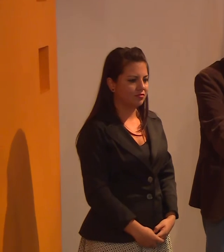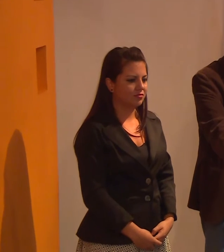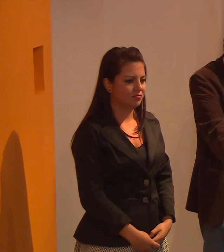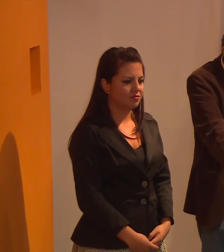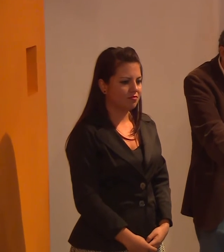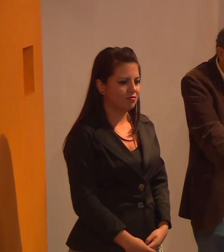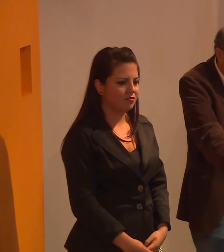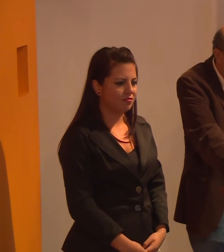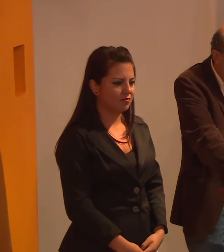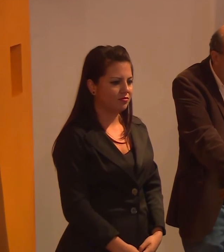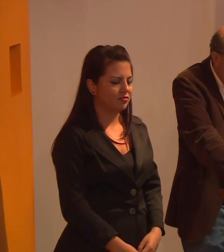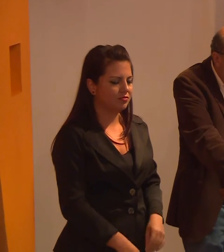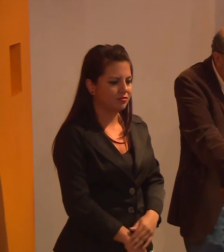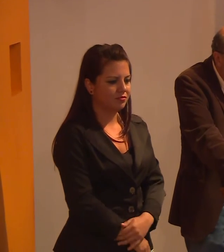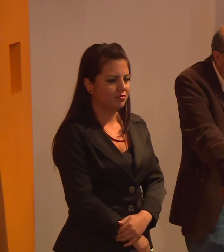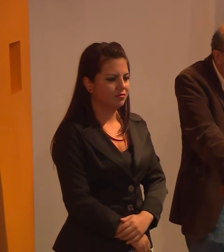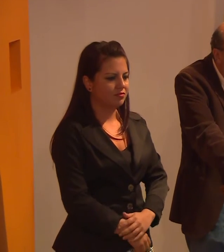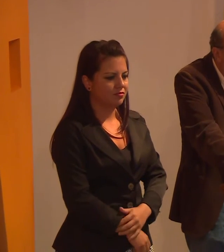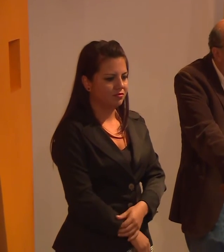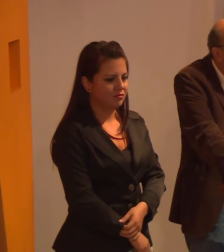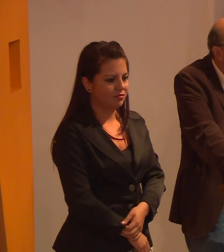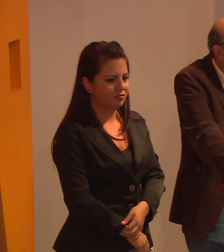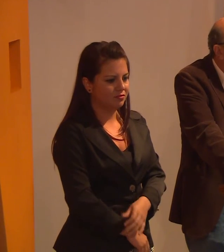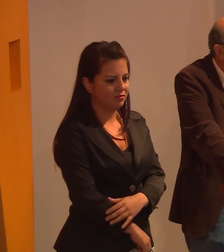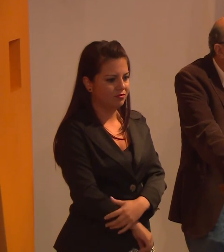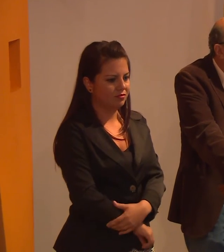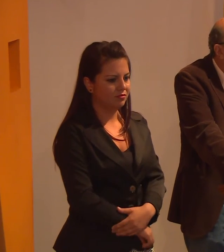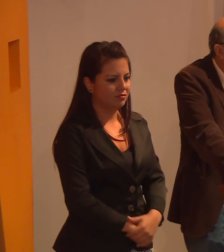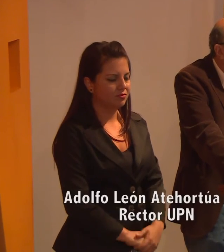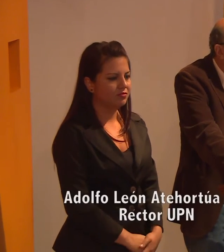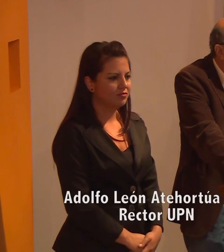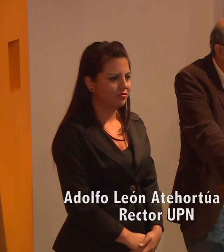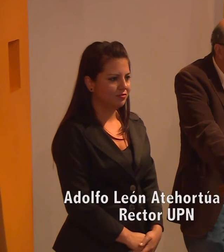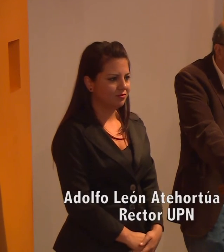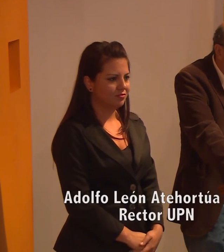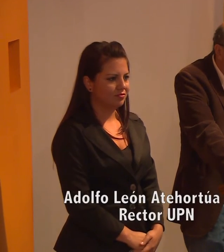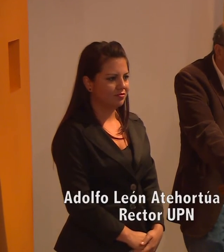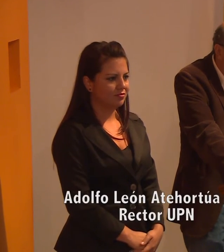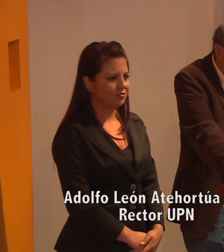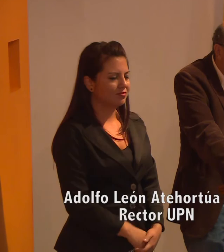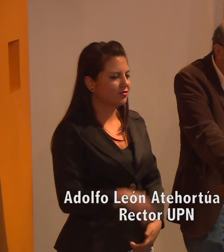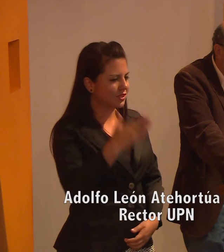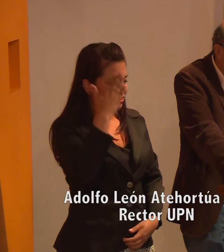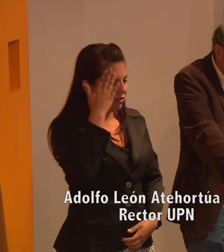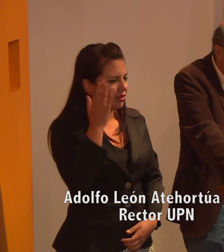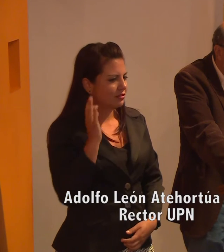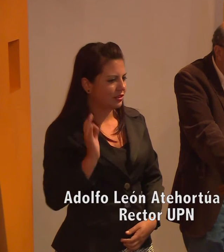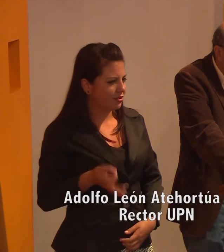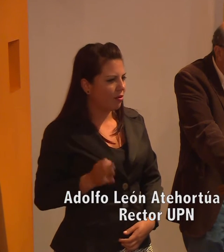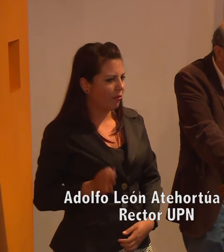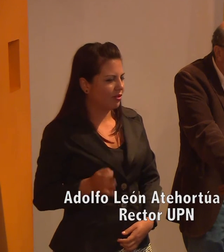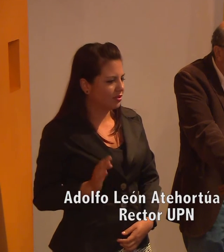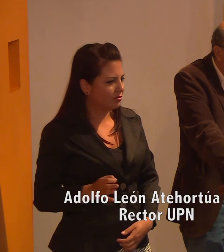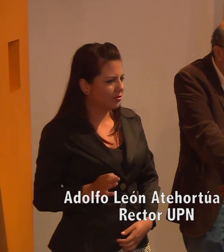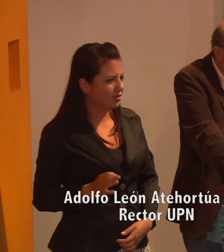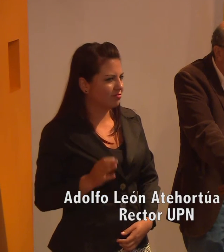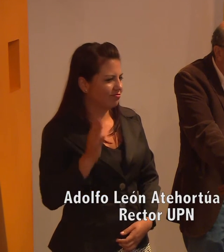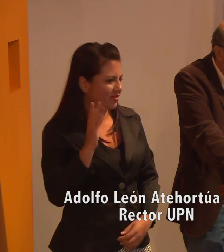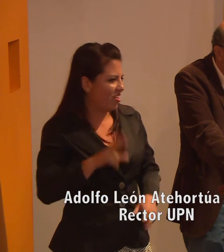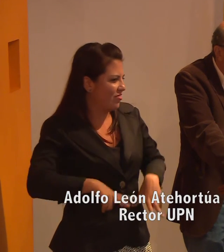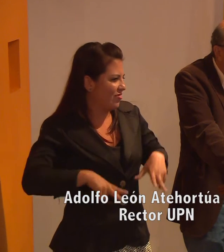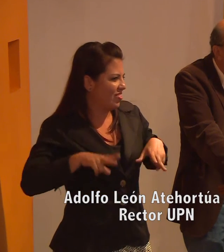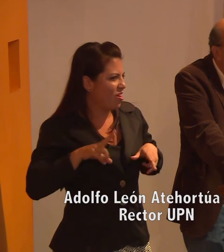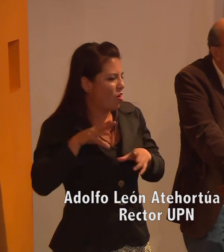A menudo, la vida nos coloca por delante desafíos que ponen